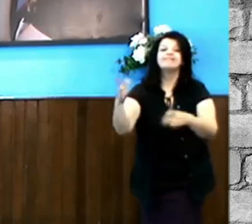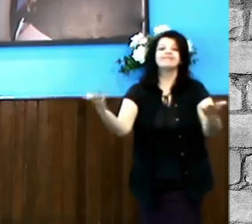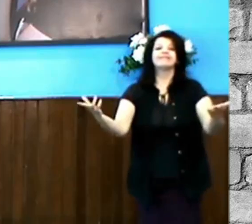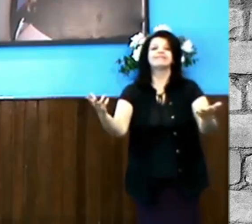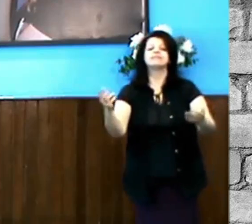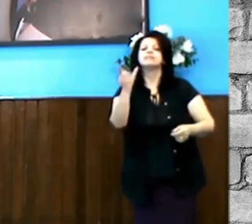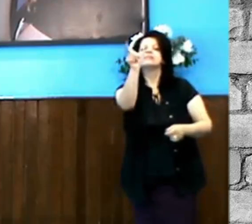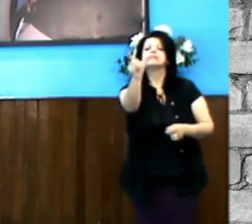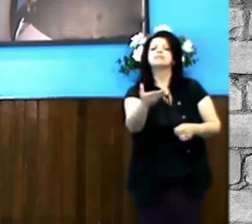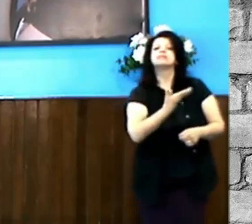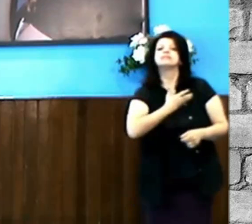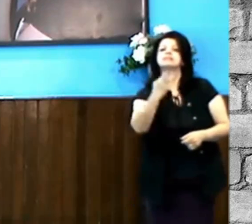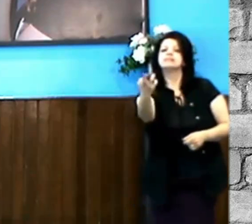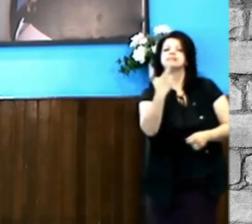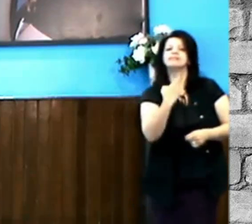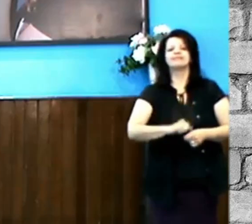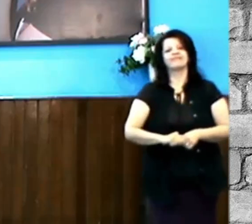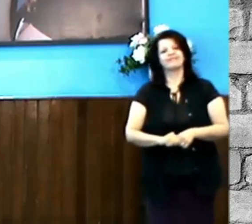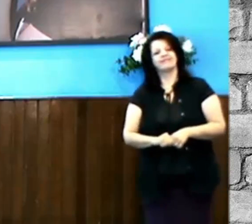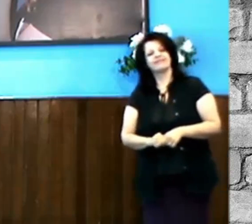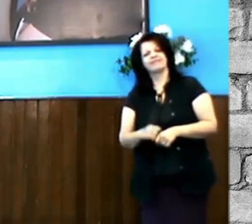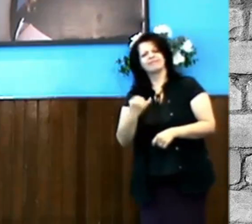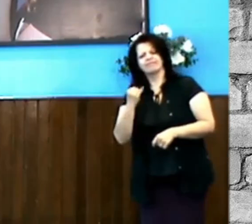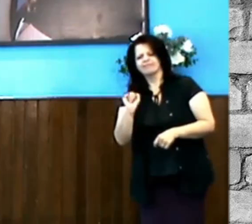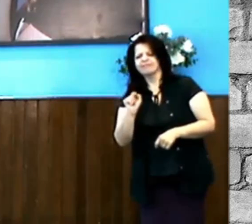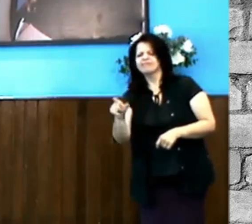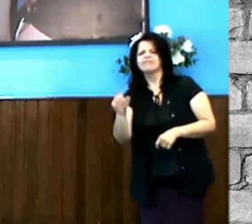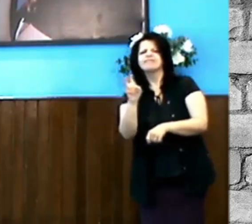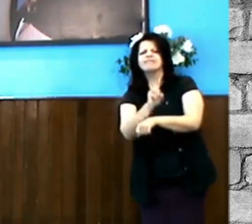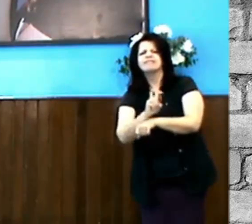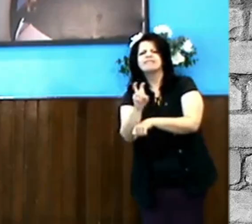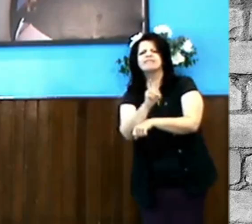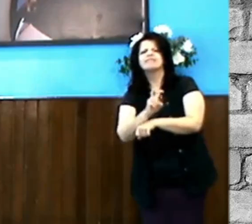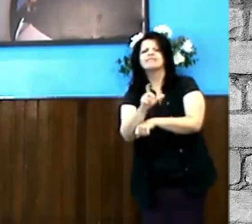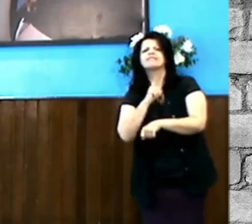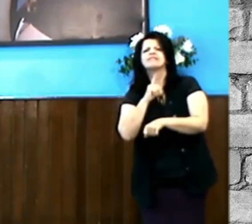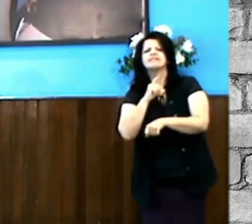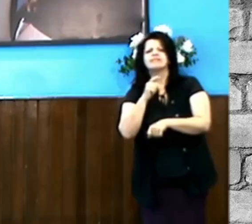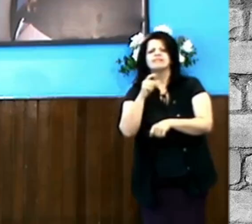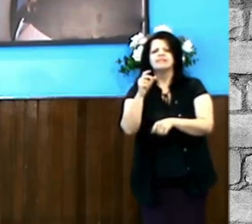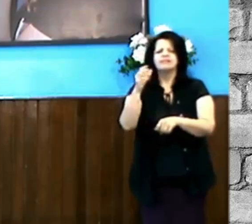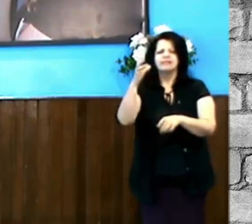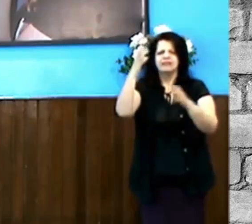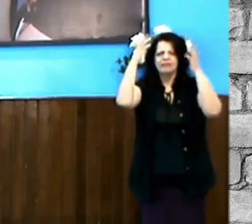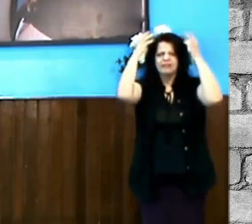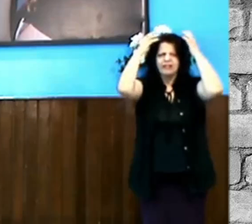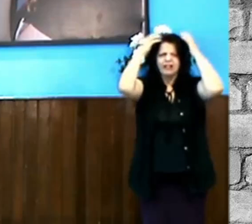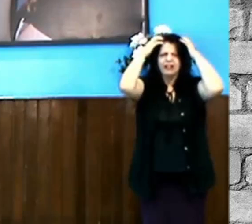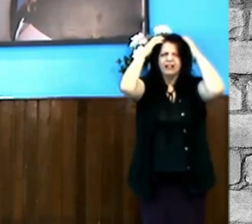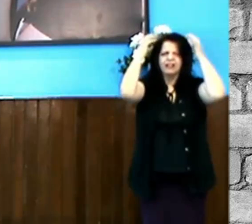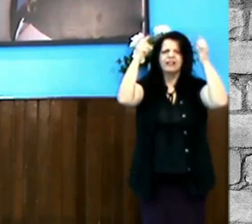ele respondeu dizendo assim, olha, se essa cobra, ela tiver a cabeça no formato mais